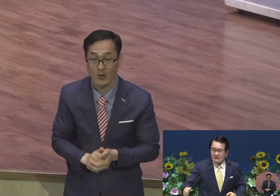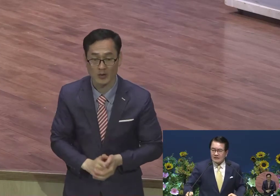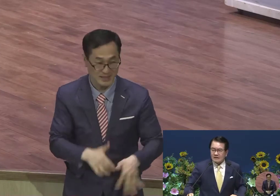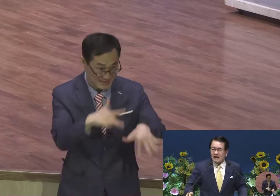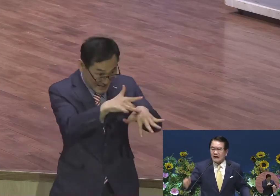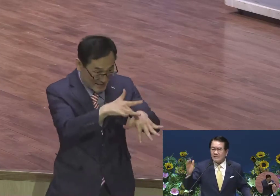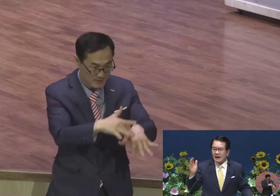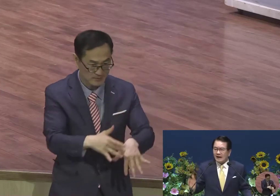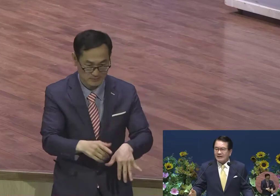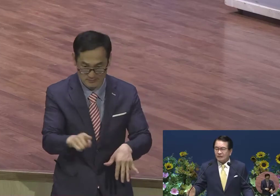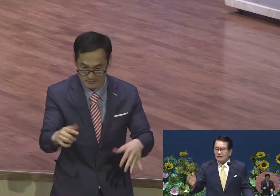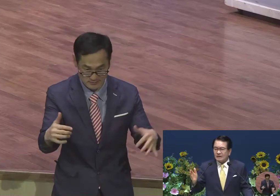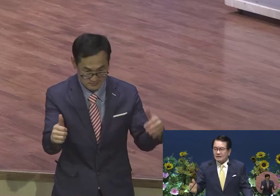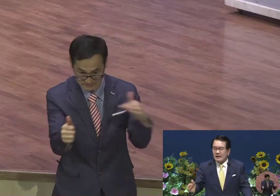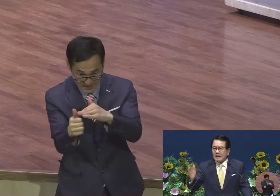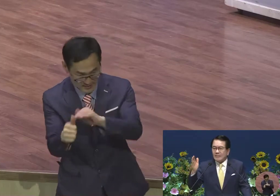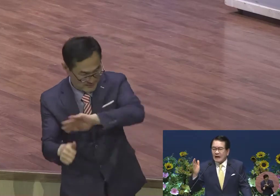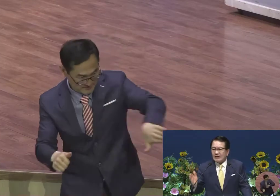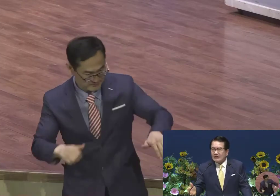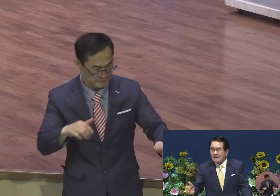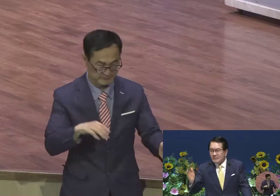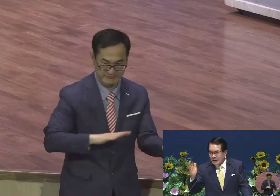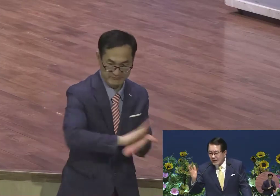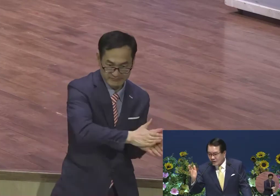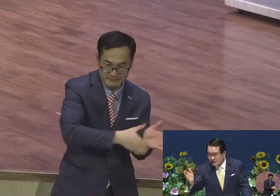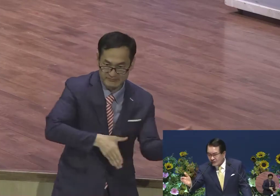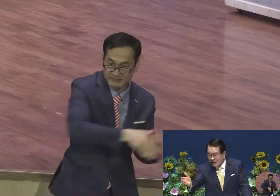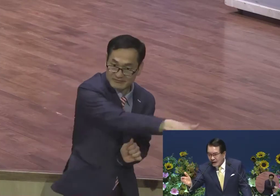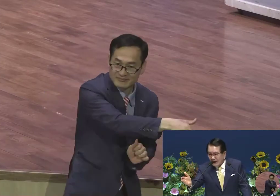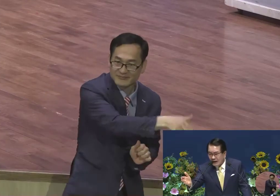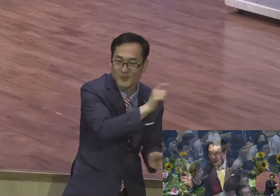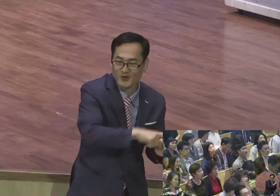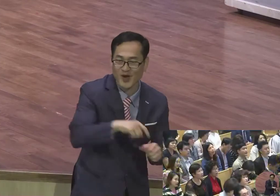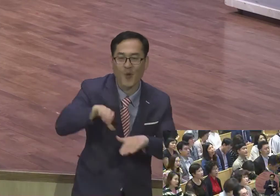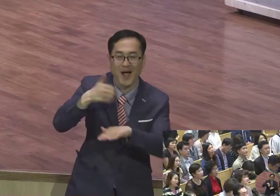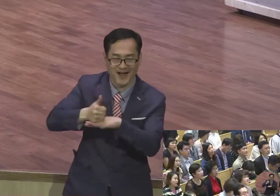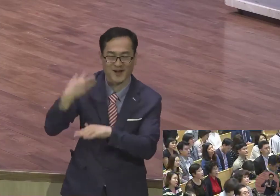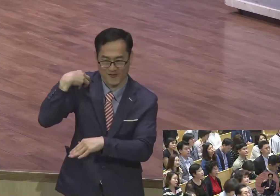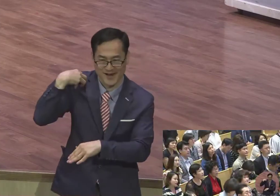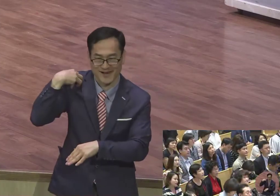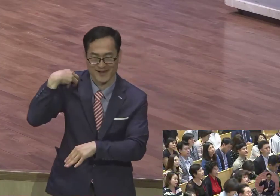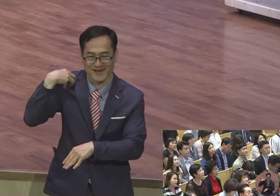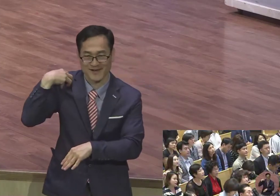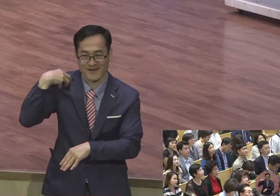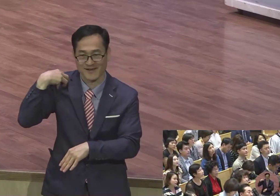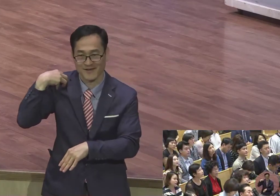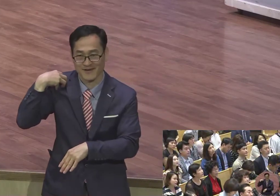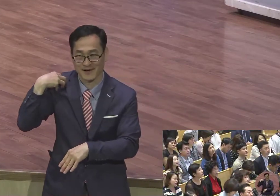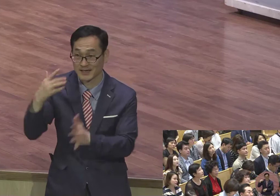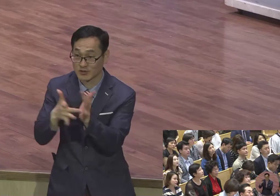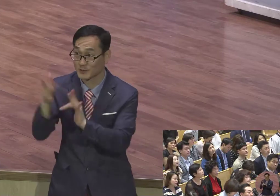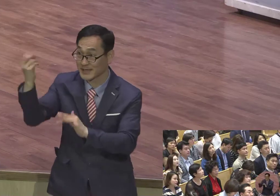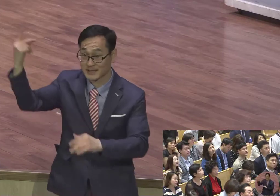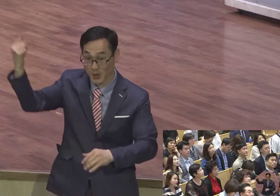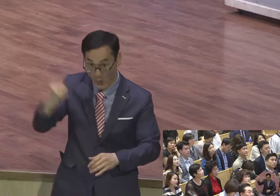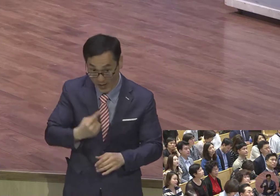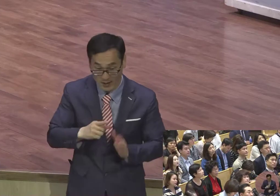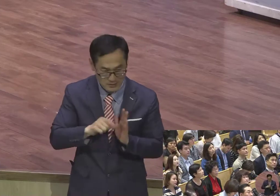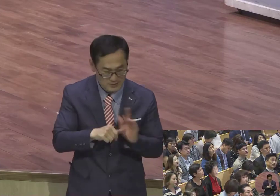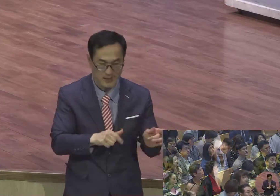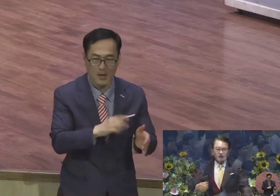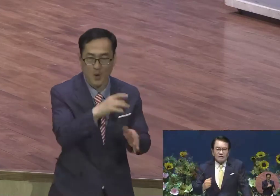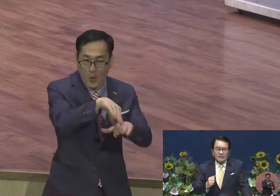마귀물이 있겠대요 그래서 하나님의 아들이 오신 것은 마귀를 매라로 오신다니라 그래서 예수님이 오셔서 마귀